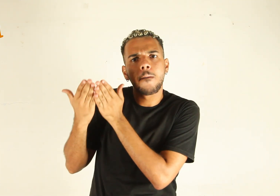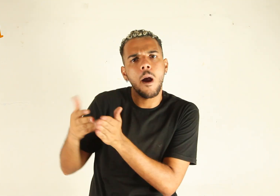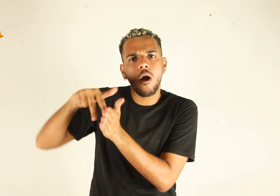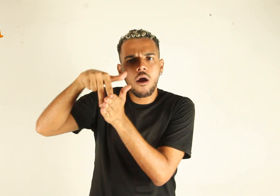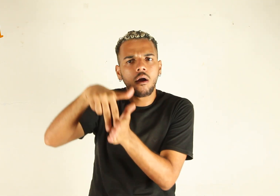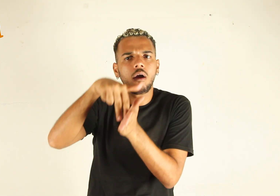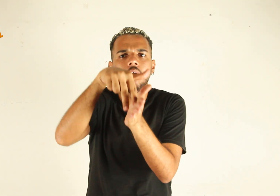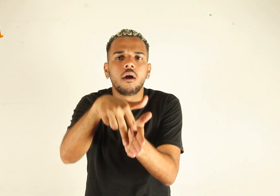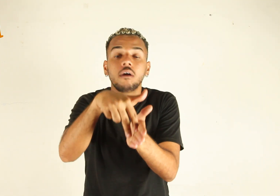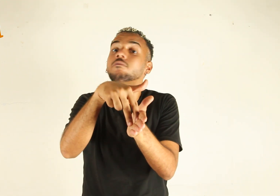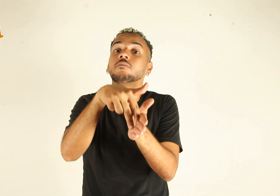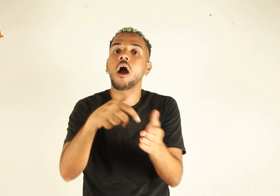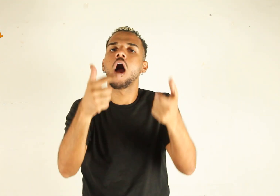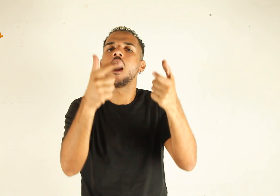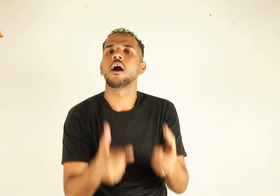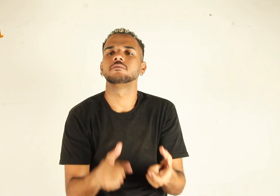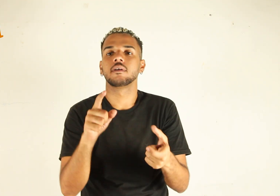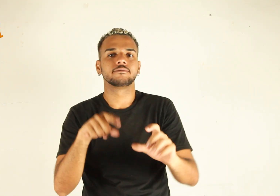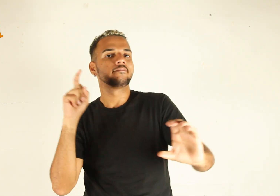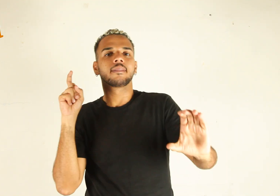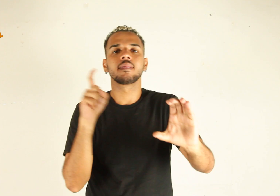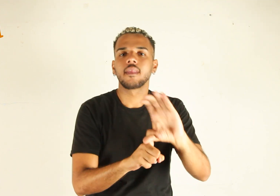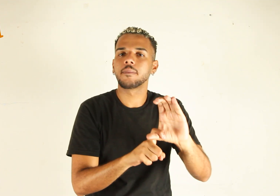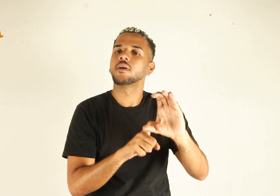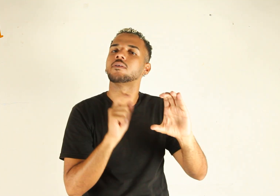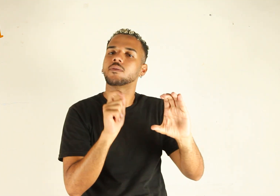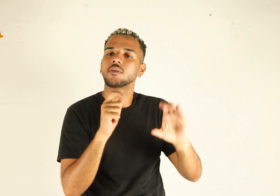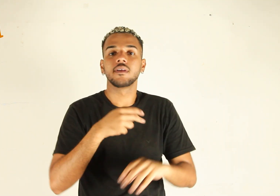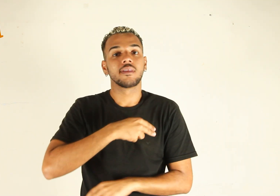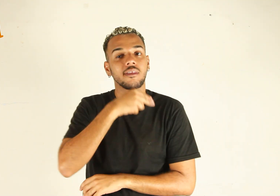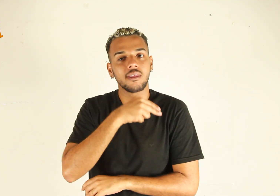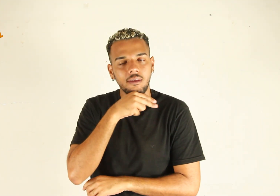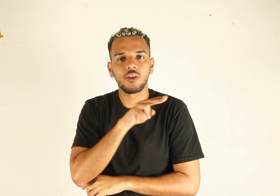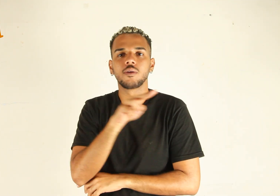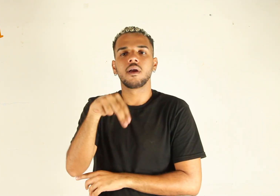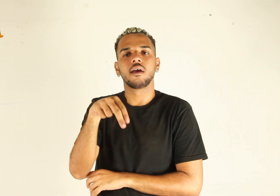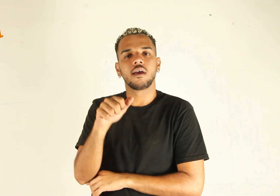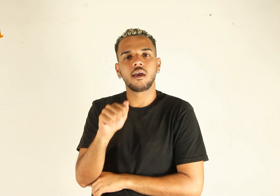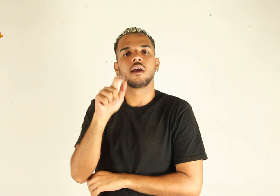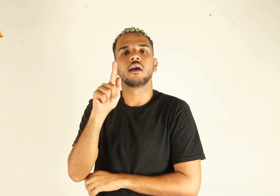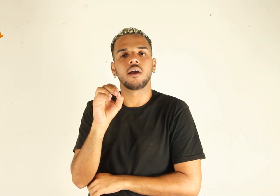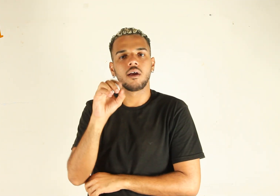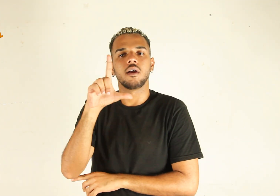de Mabandi Nagola Quiluange. Nagola é um título que indica quem é o soberano, o rei.